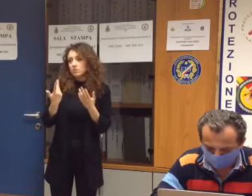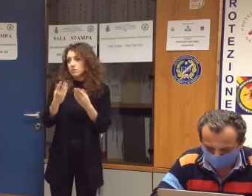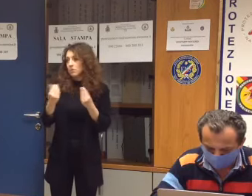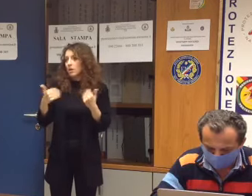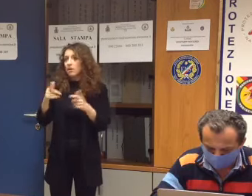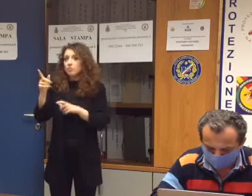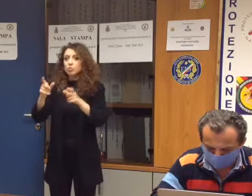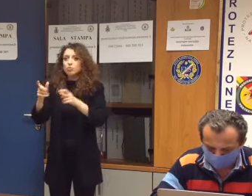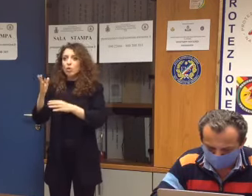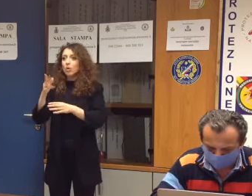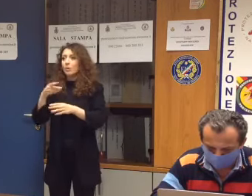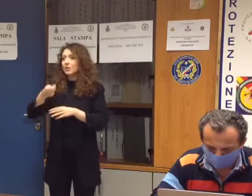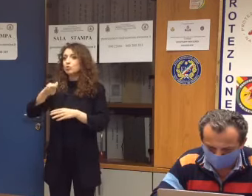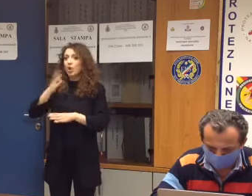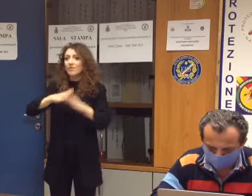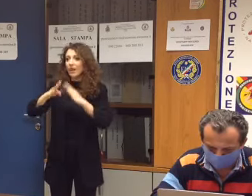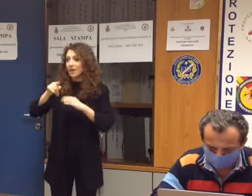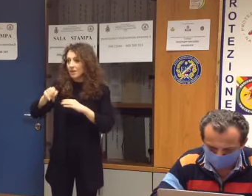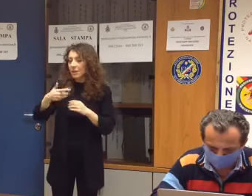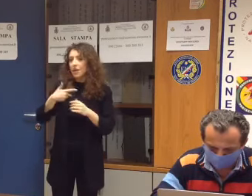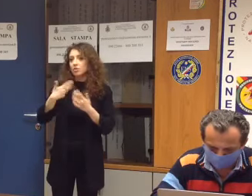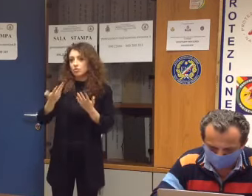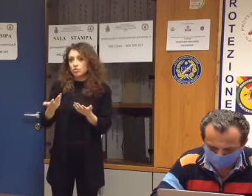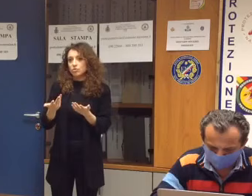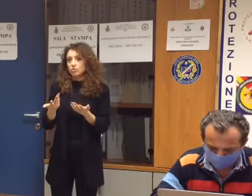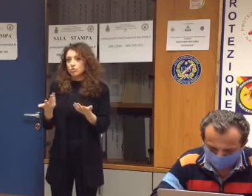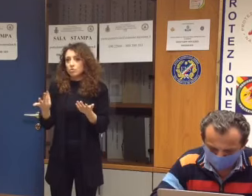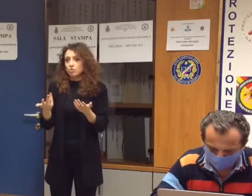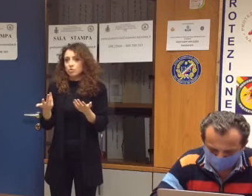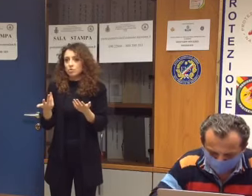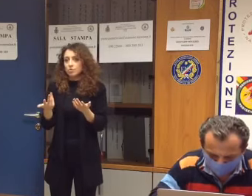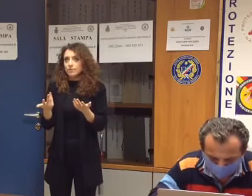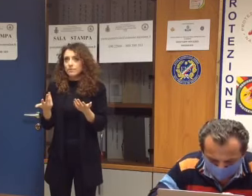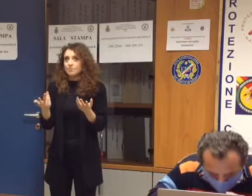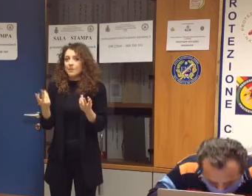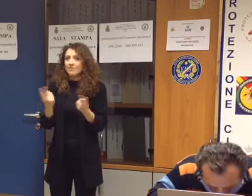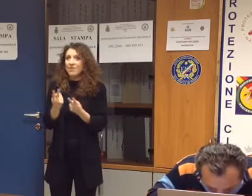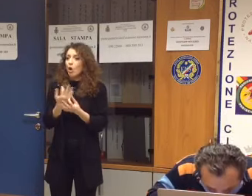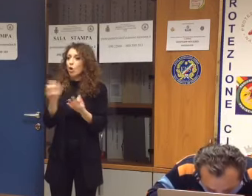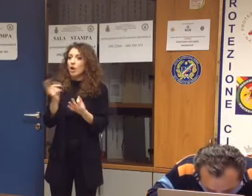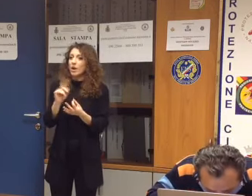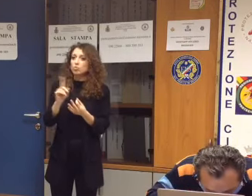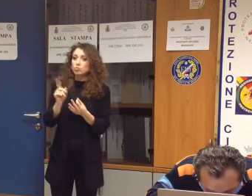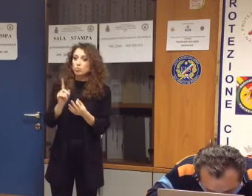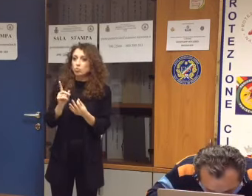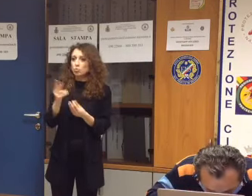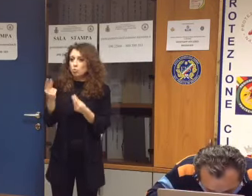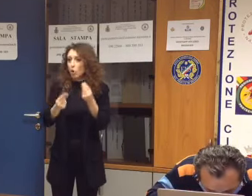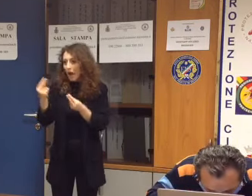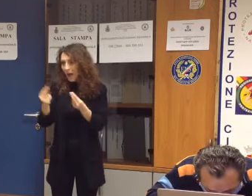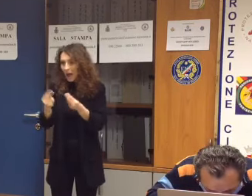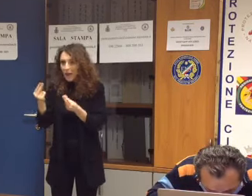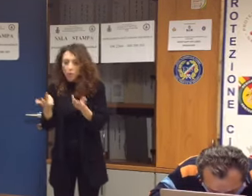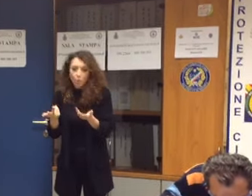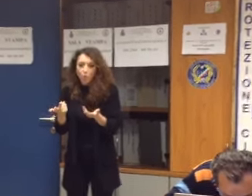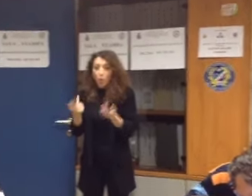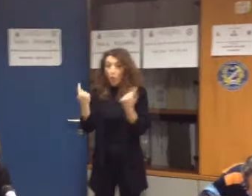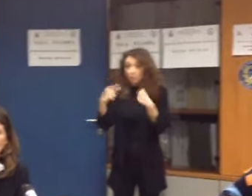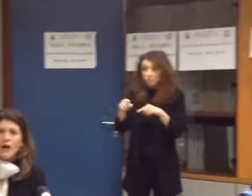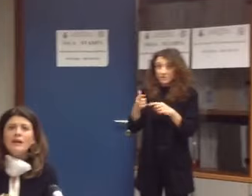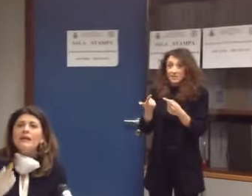percepiscono l'invalidità a vario titolo, l'indennità di frequenza, dicendo che non era giusto che venisse calcolata anche questo tipo